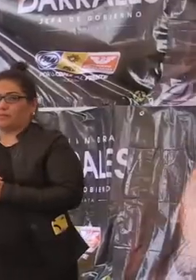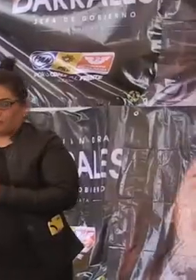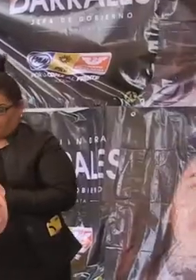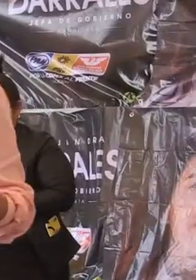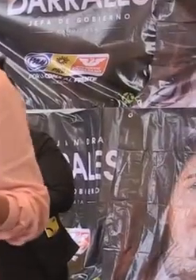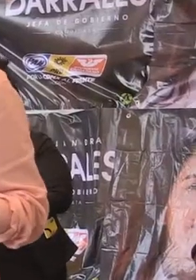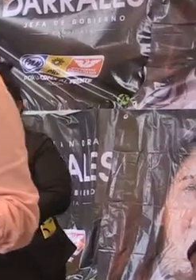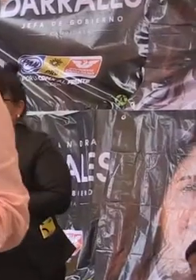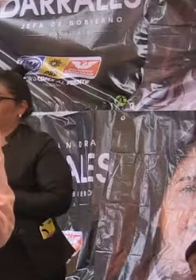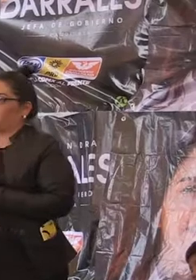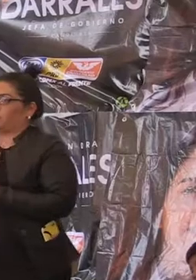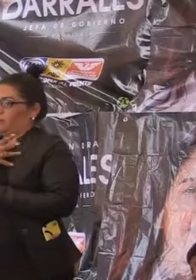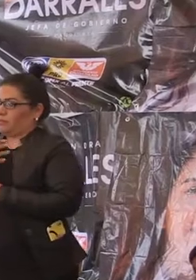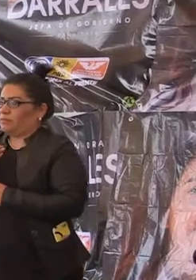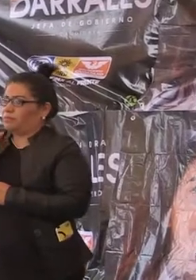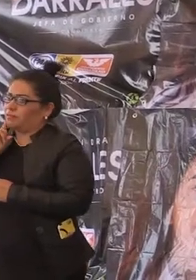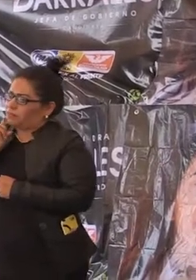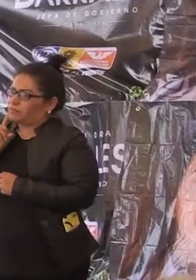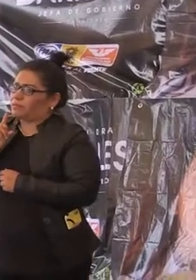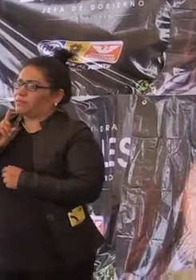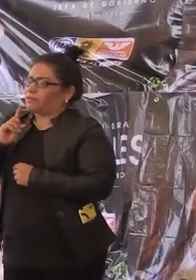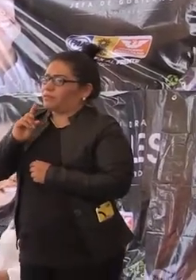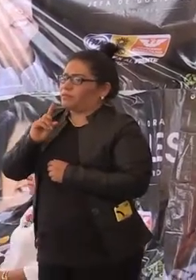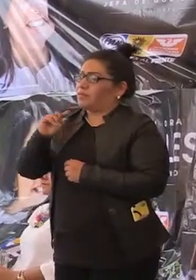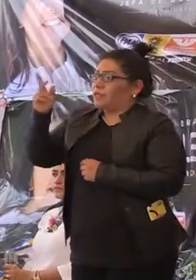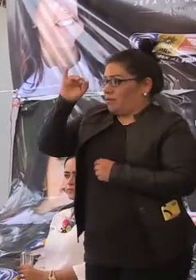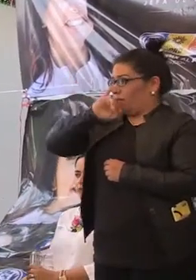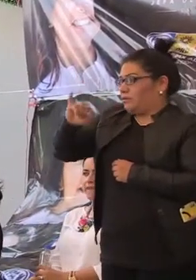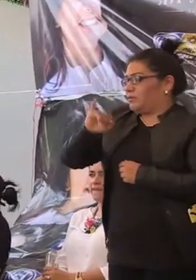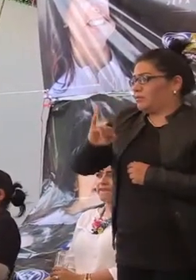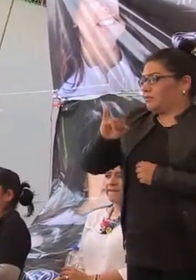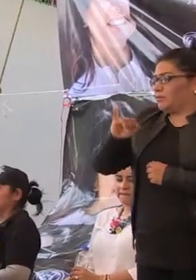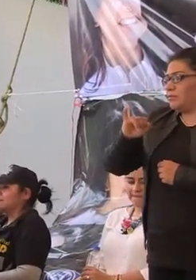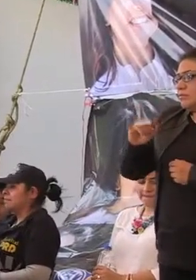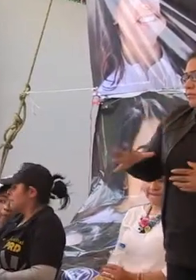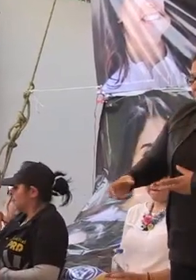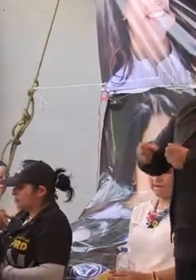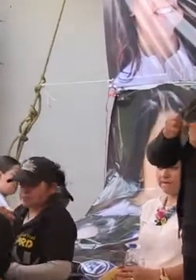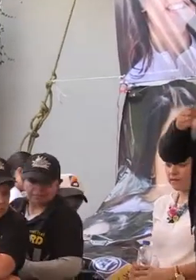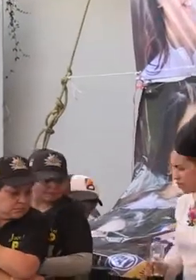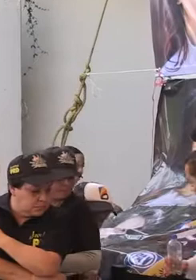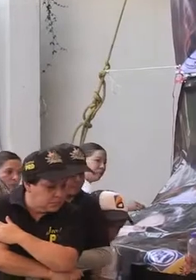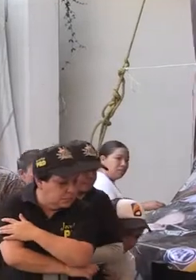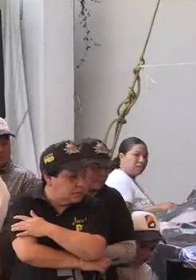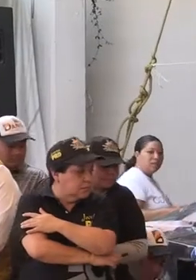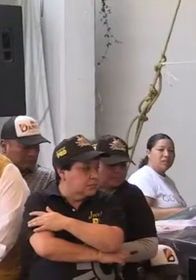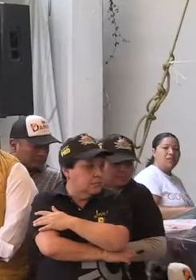habemos muchos hijos, hijas, que son nuestras jefas las que nos han sacado adelante,